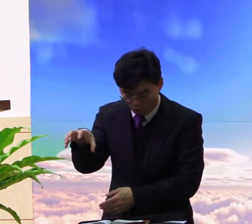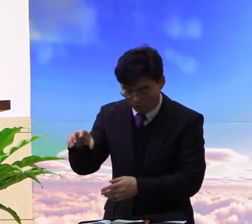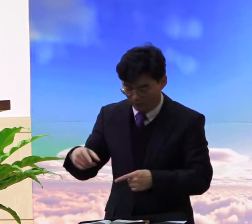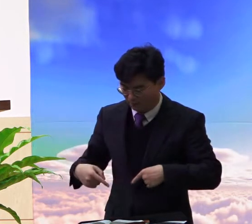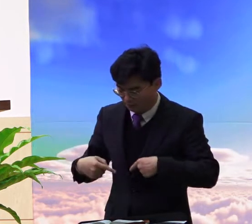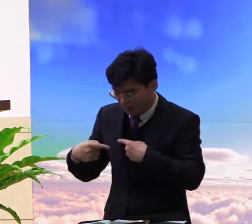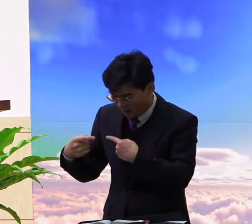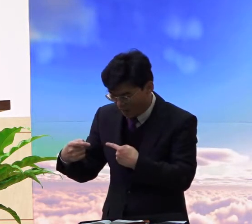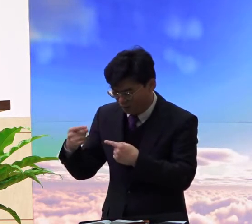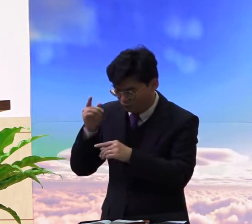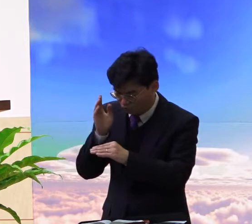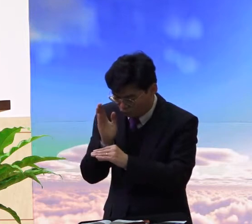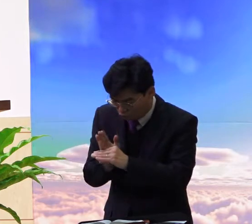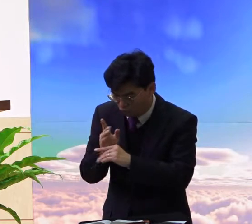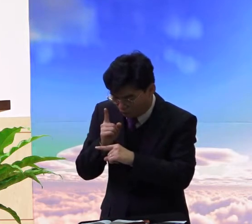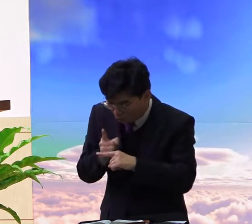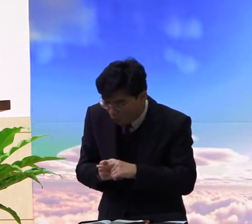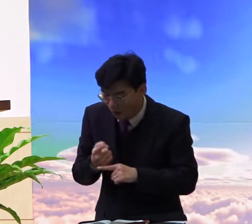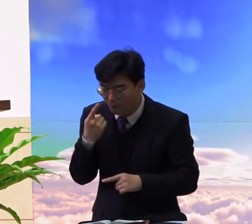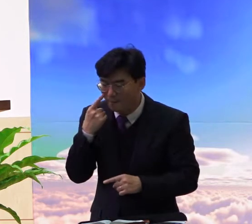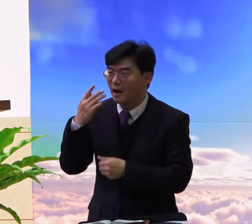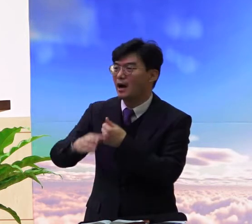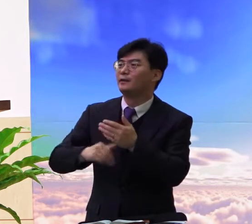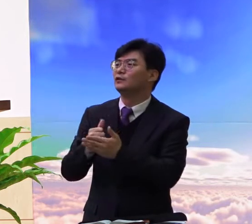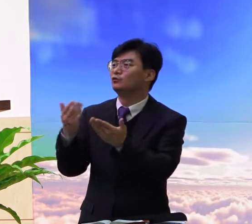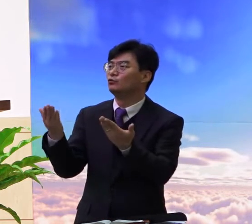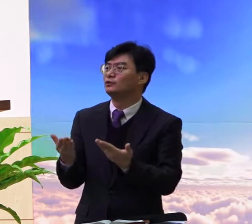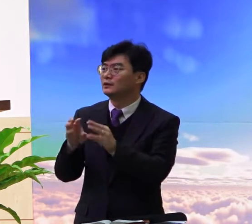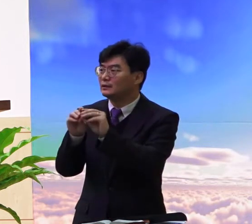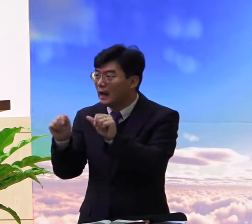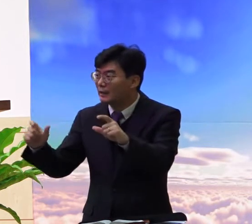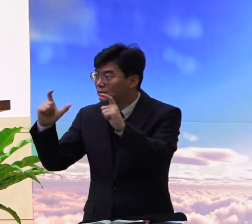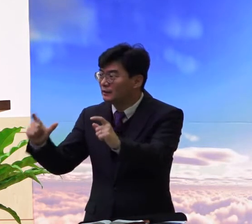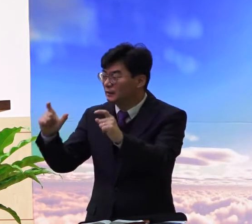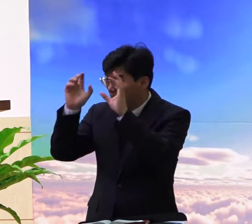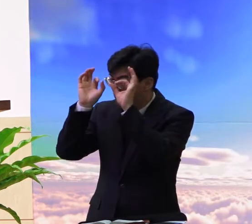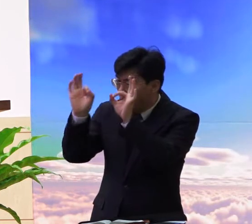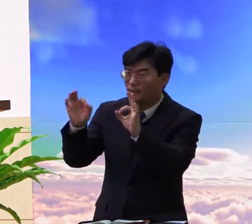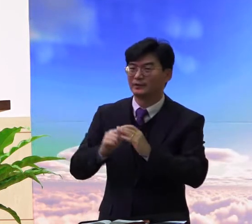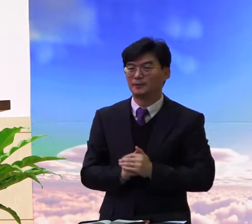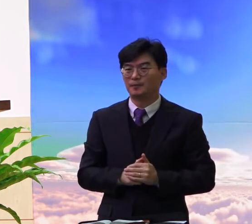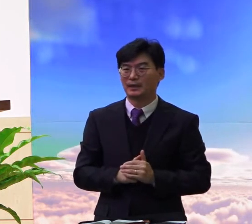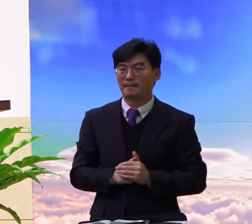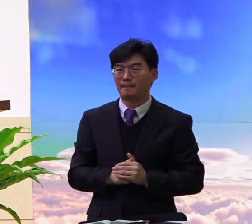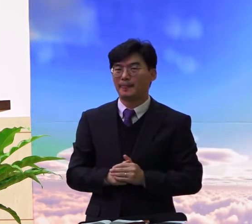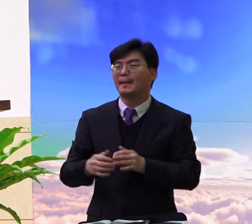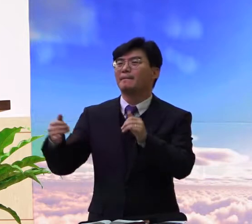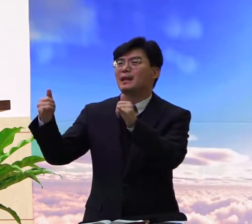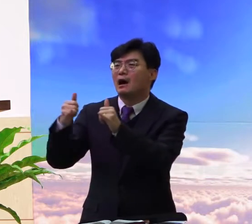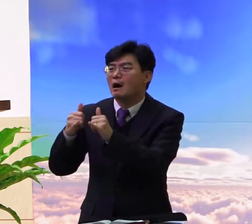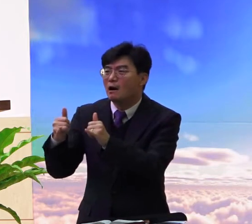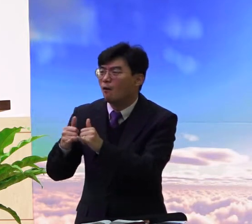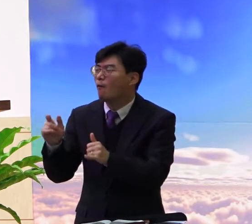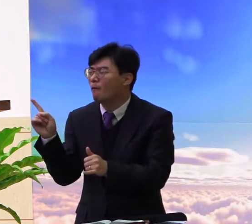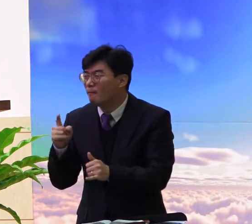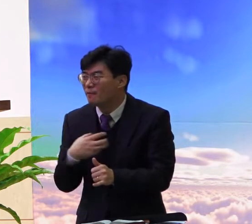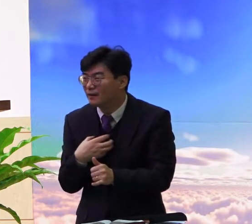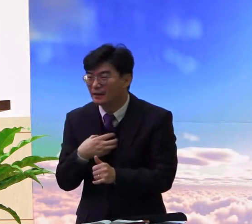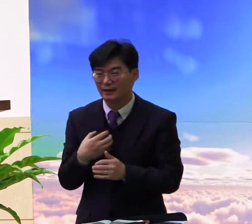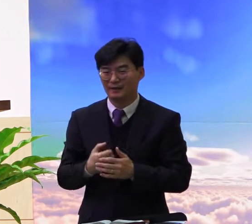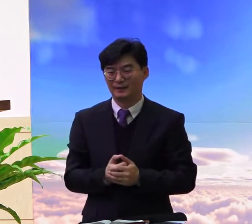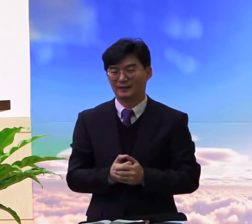목전에서 약속의 땅, 하나님이 주신다 하신 땅을 바라보면서 이제 에돔 땅을 통과해서 들어가기만 하면 되는데